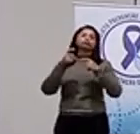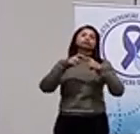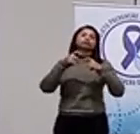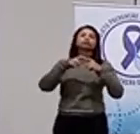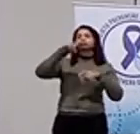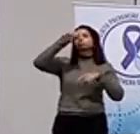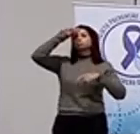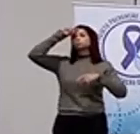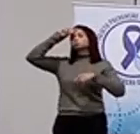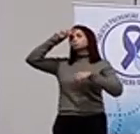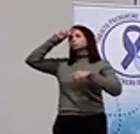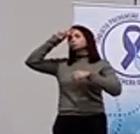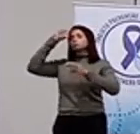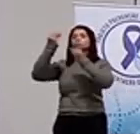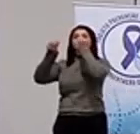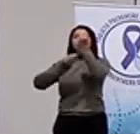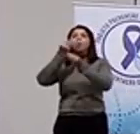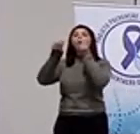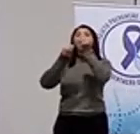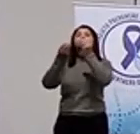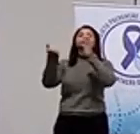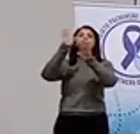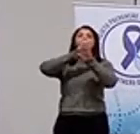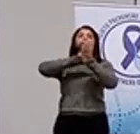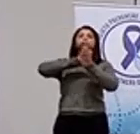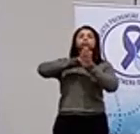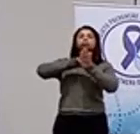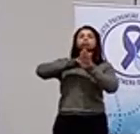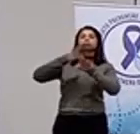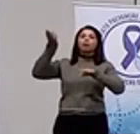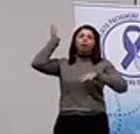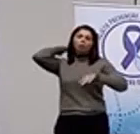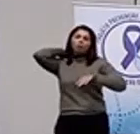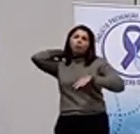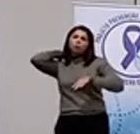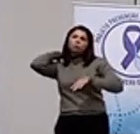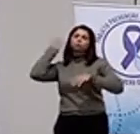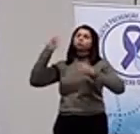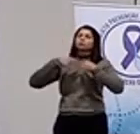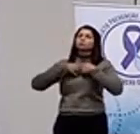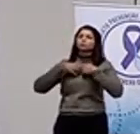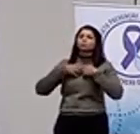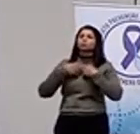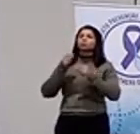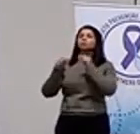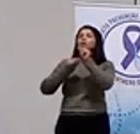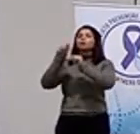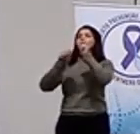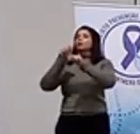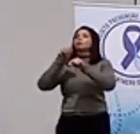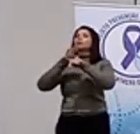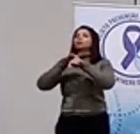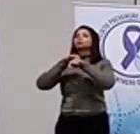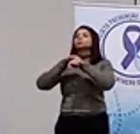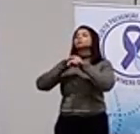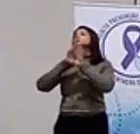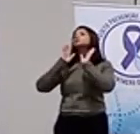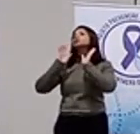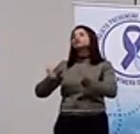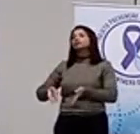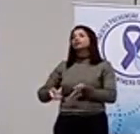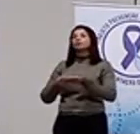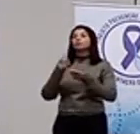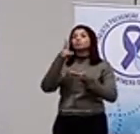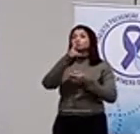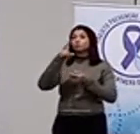que a pessoa vai imaginar que por detrás daquele quadro de infiltração pulmonar, você tem uma doença que é uma doença cuja frequência é 1 para 200